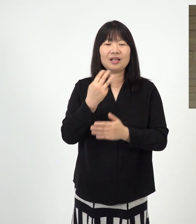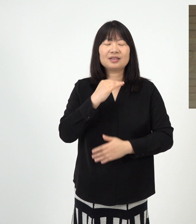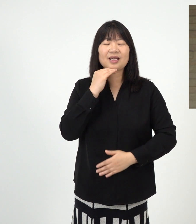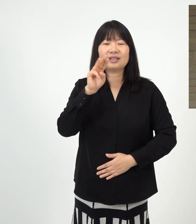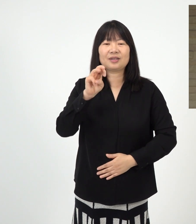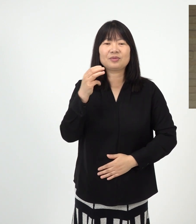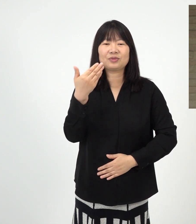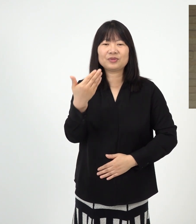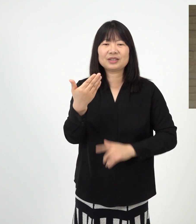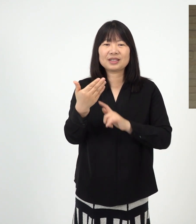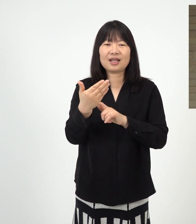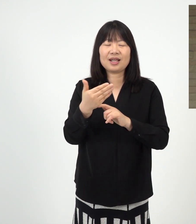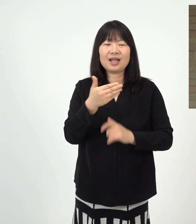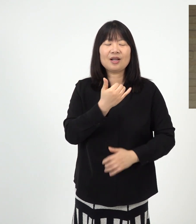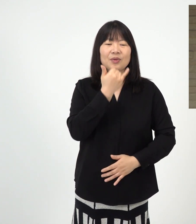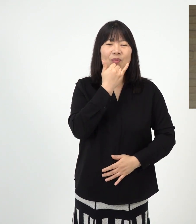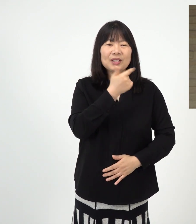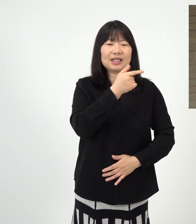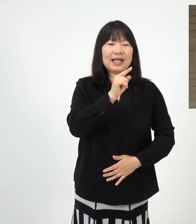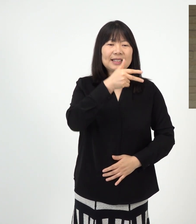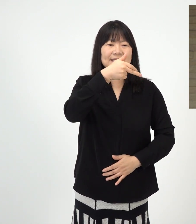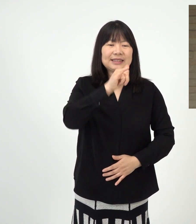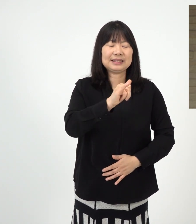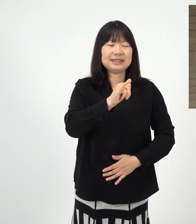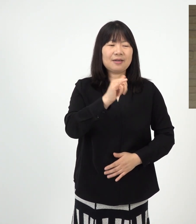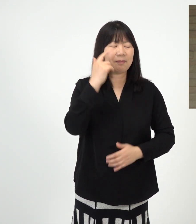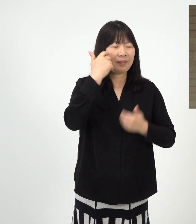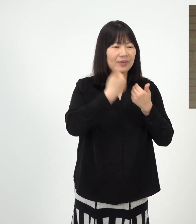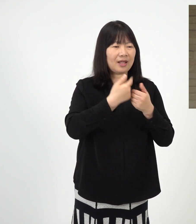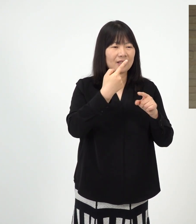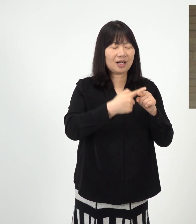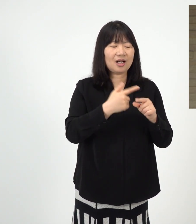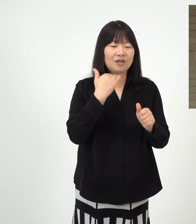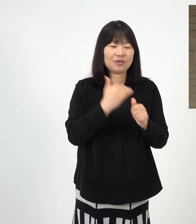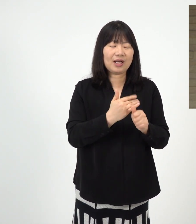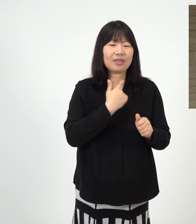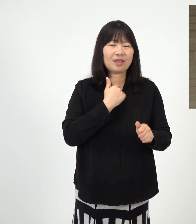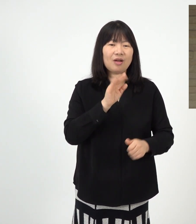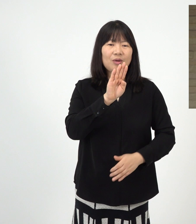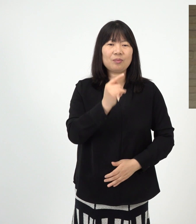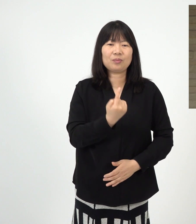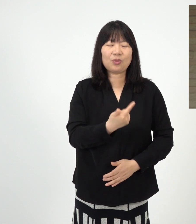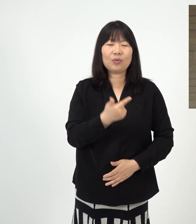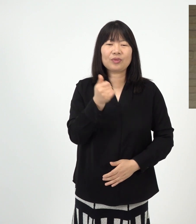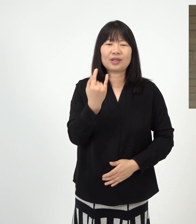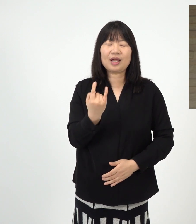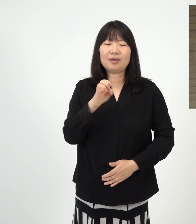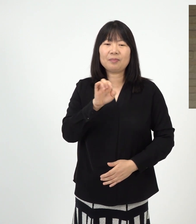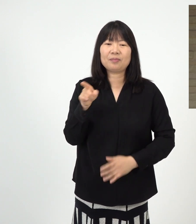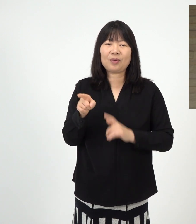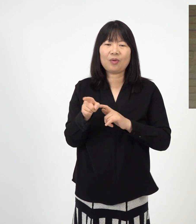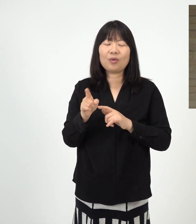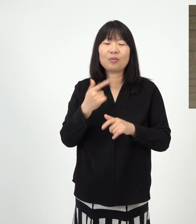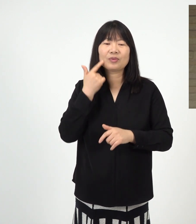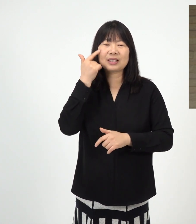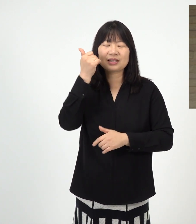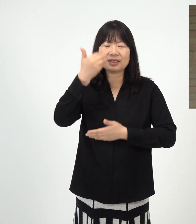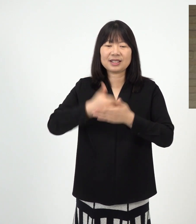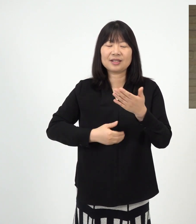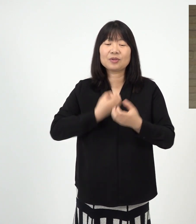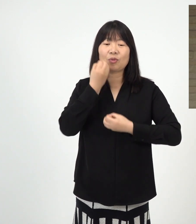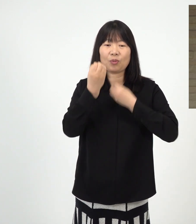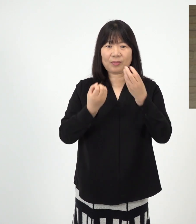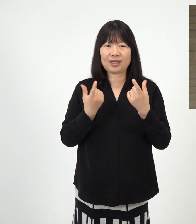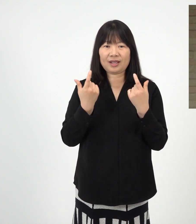39세에 나치와 저항하다가 죽임을 당한 보네포 목사님이 남긴 고백이면서